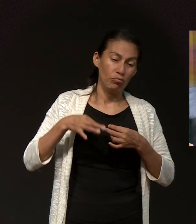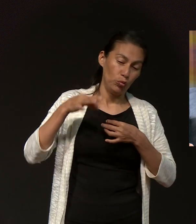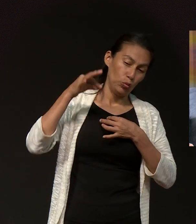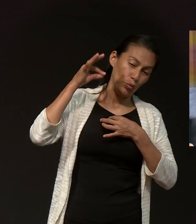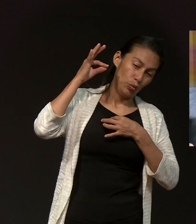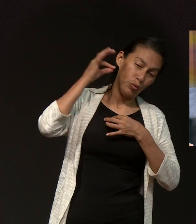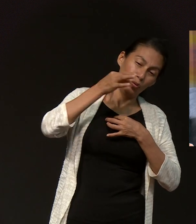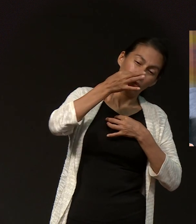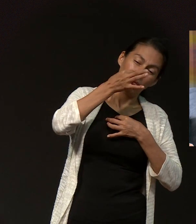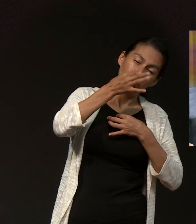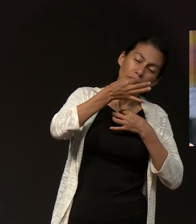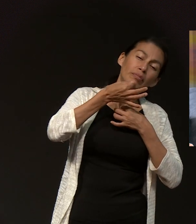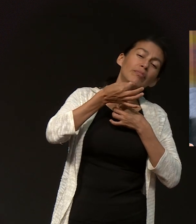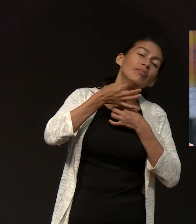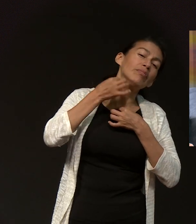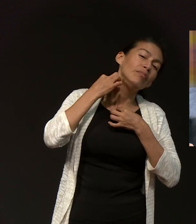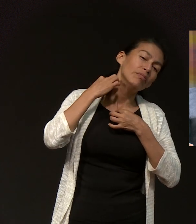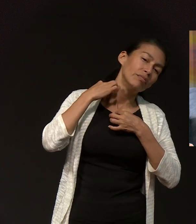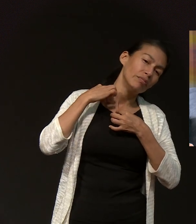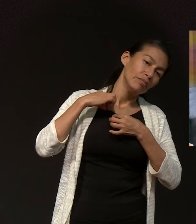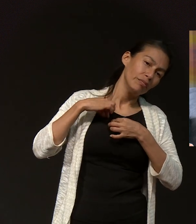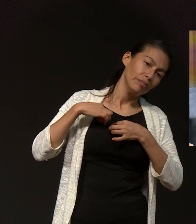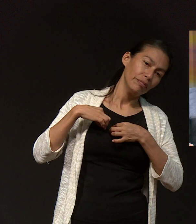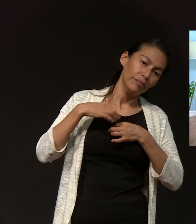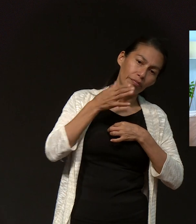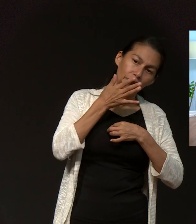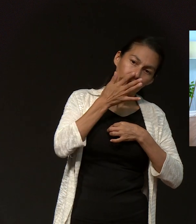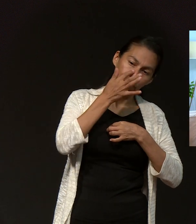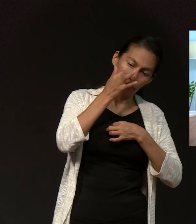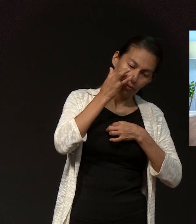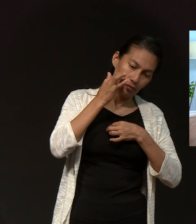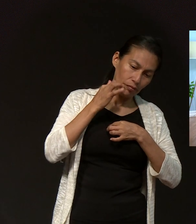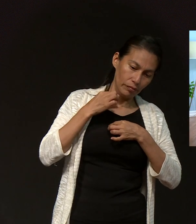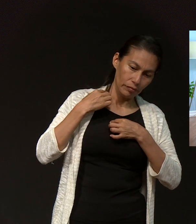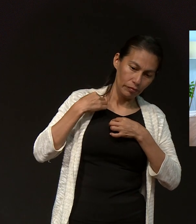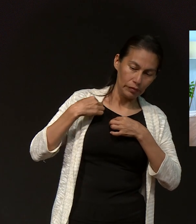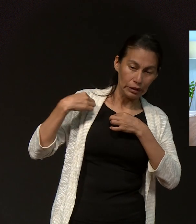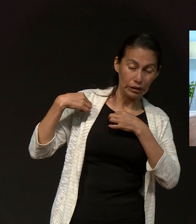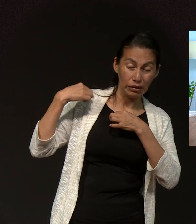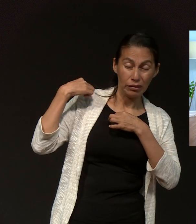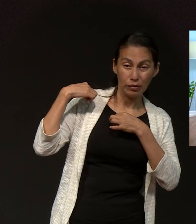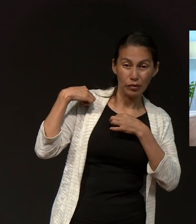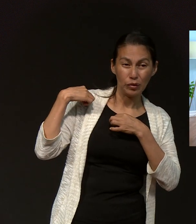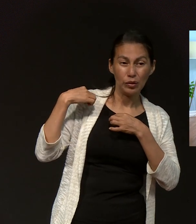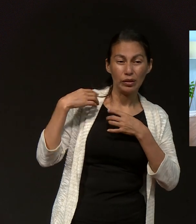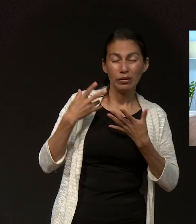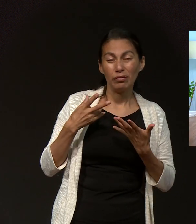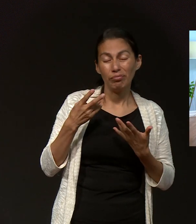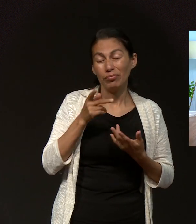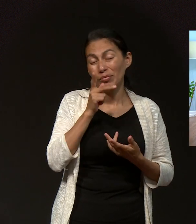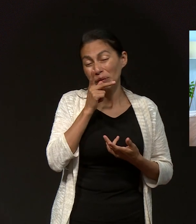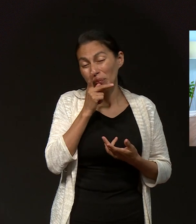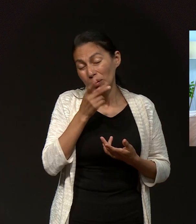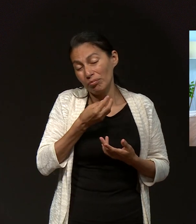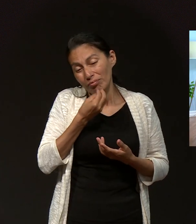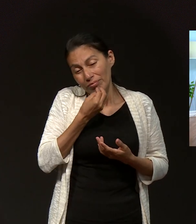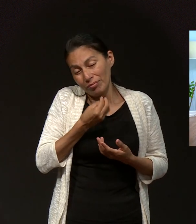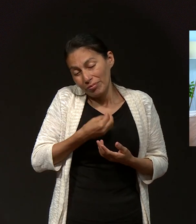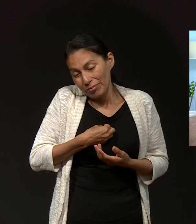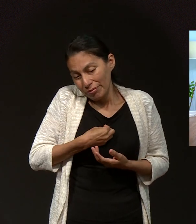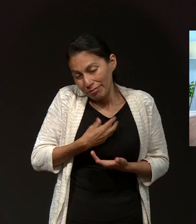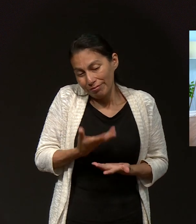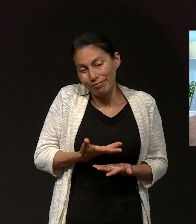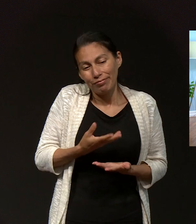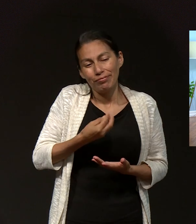las últimas opciones que hay. Entonces, papá desafortunadamente fue agravándose el punto que